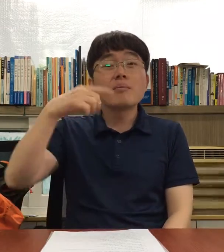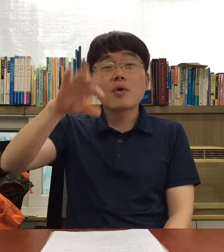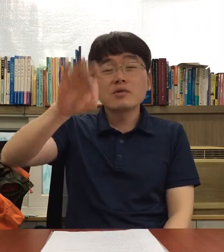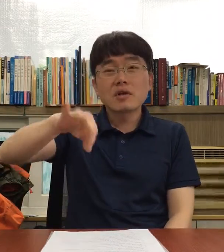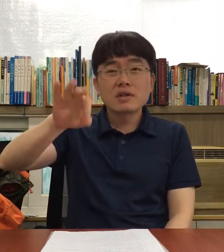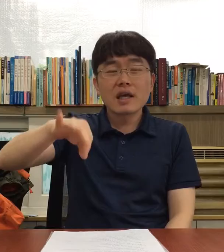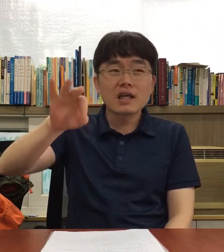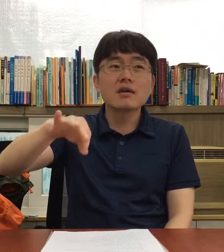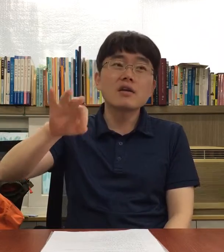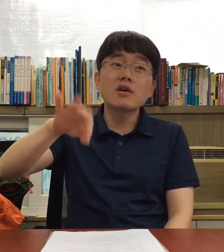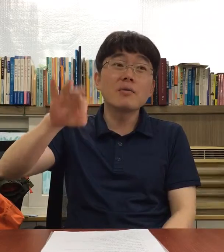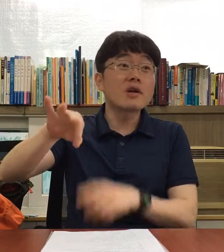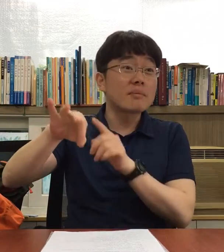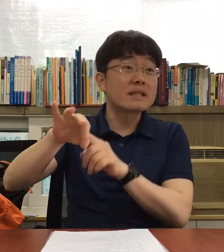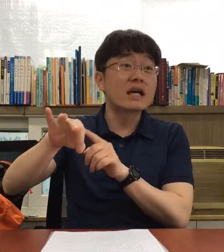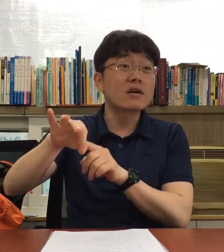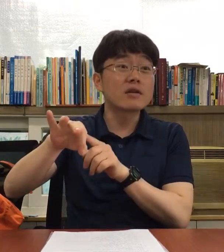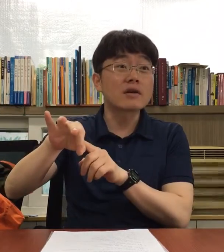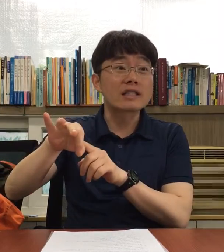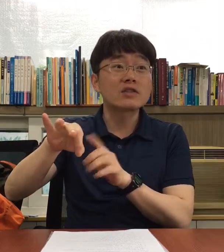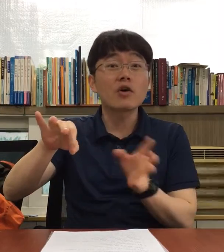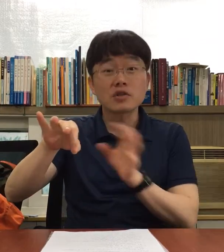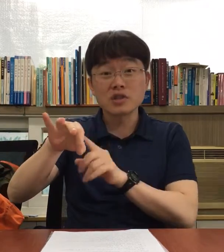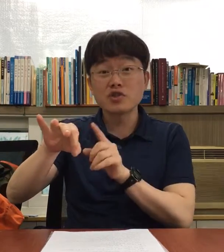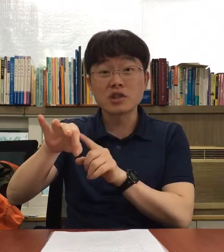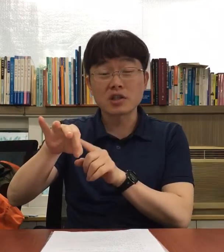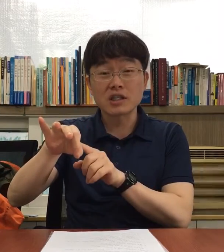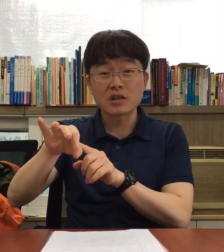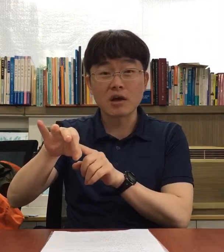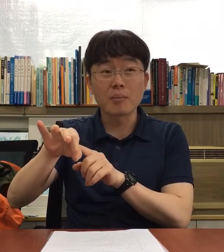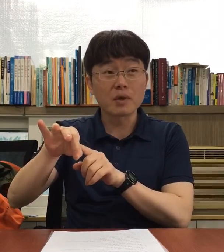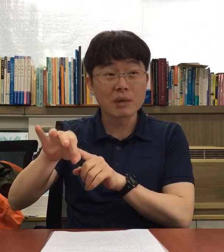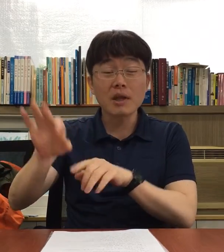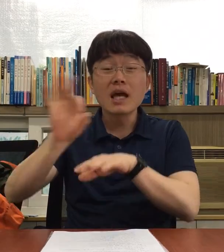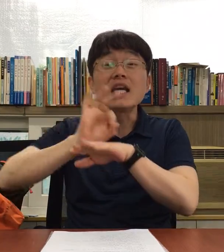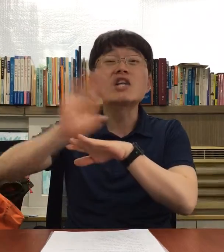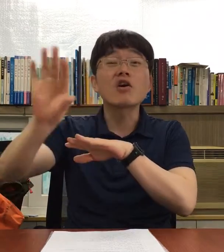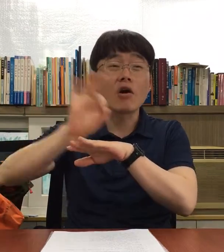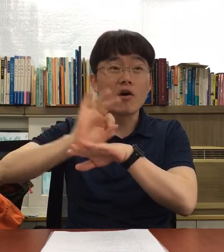표현을 썼는데 이런 거랑 비슷한 것들을 같이 섞어서 쓸 수 있는 것들이 있어요. 뭐냐면 이런 거.